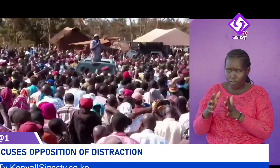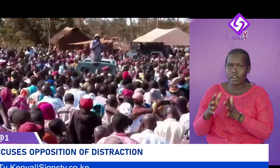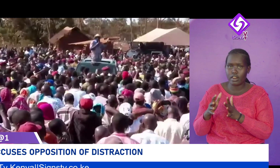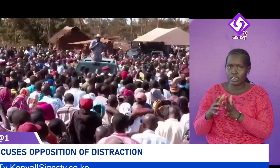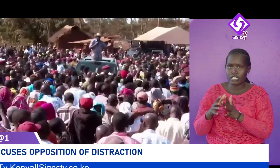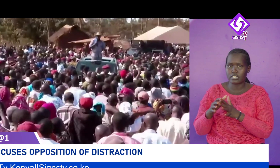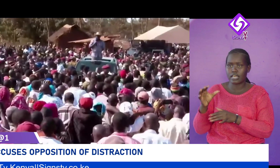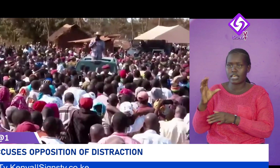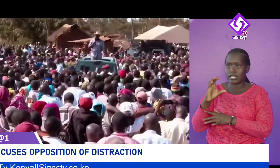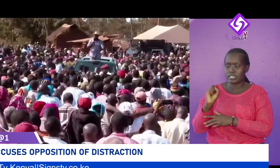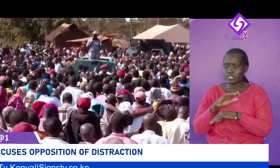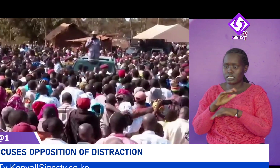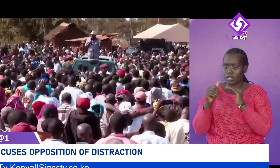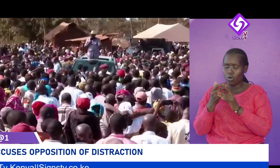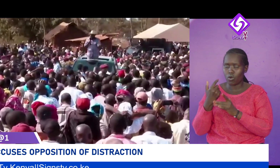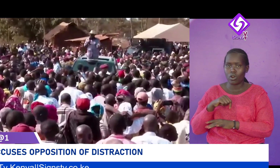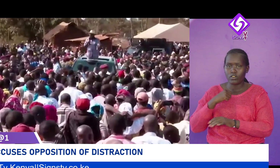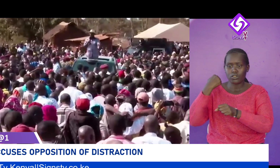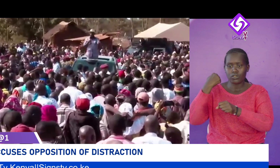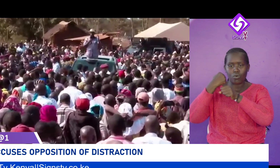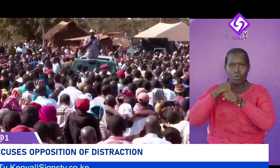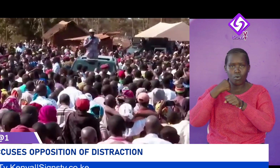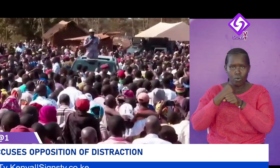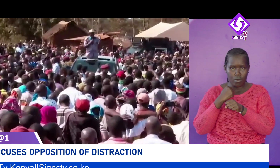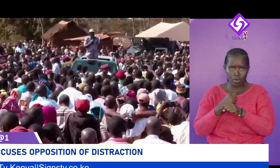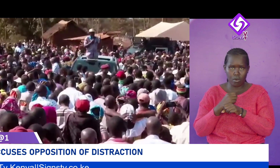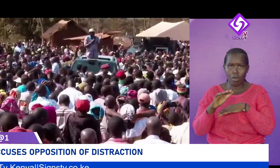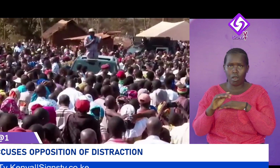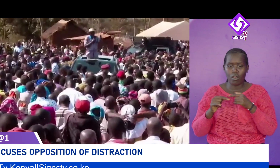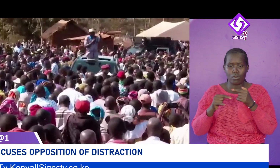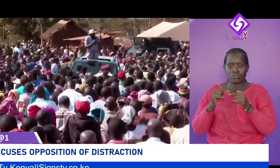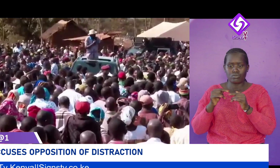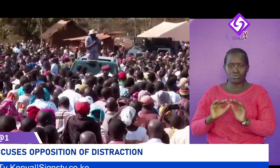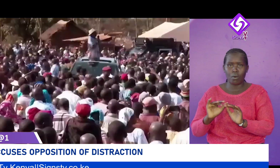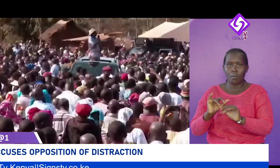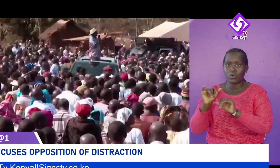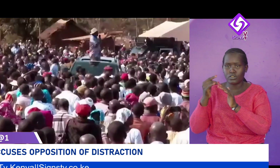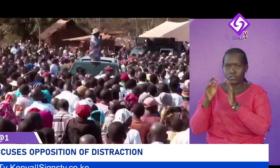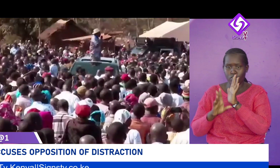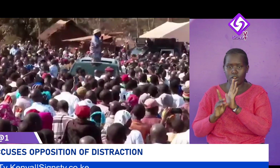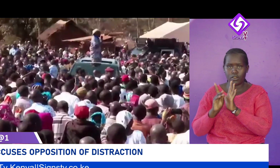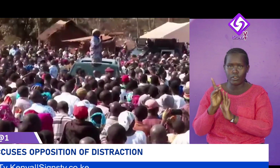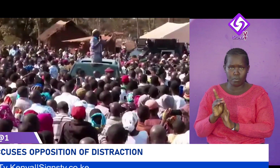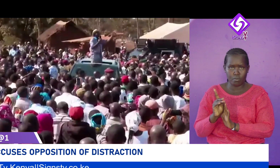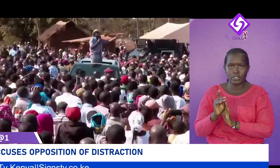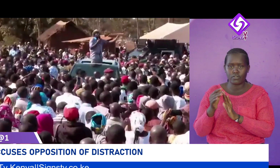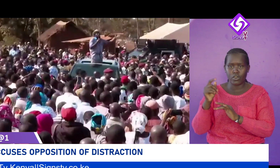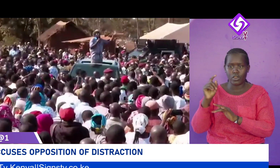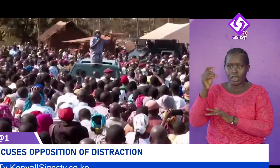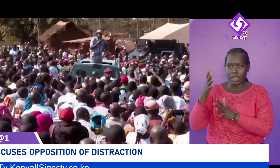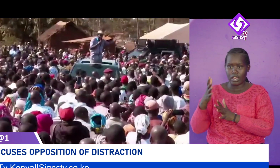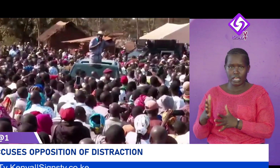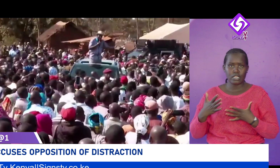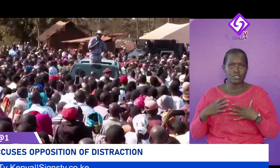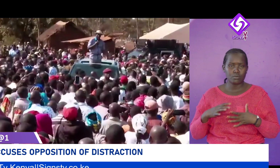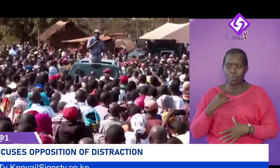sisi wote tufanye kazi ya kusukuma mambo ya maendeleo mbele. Wananchi ni watu wako na akili.